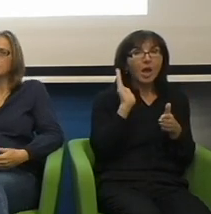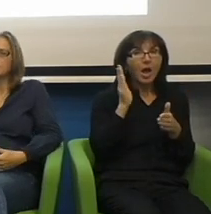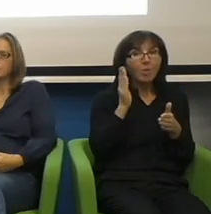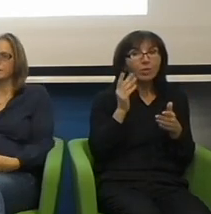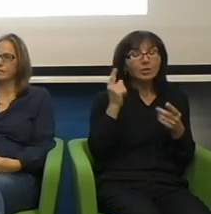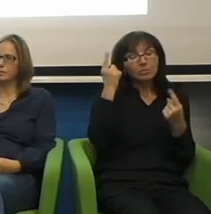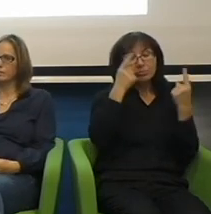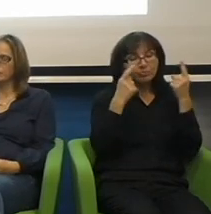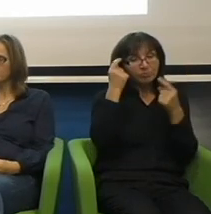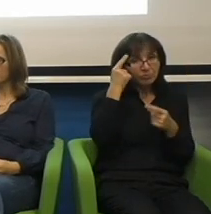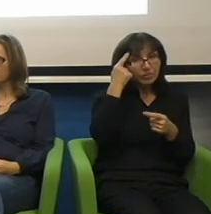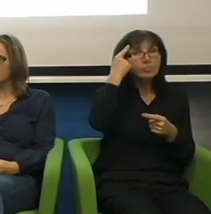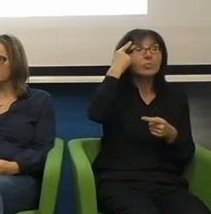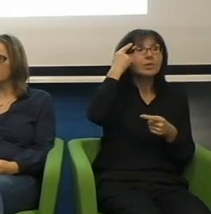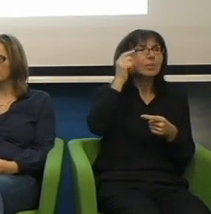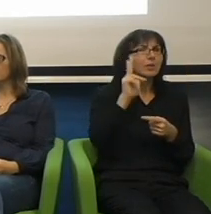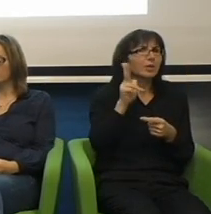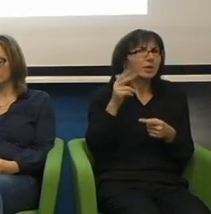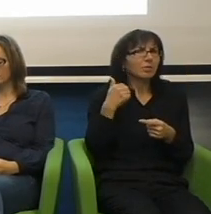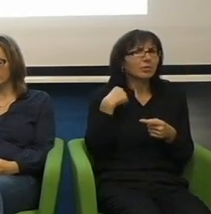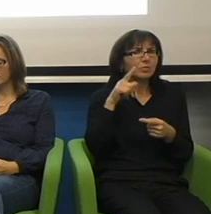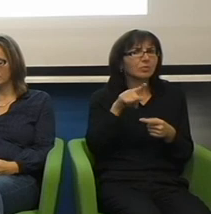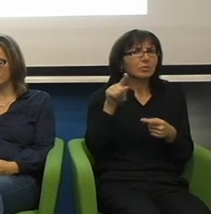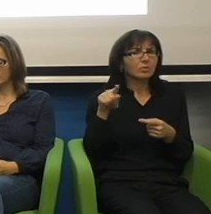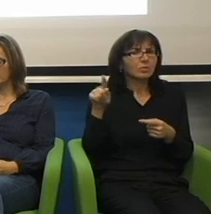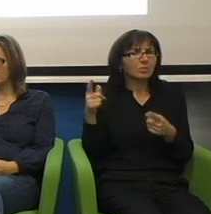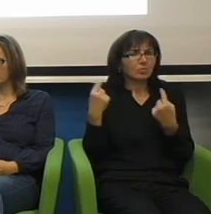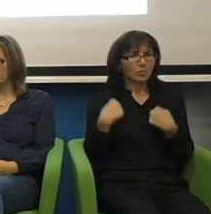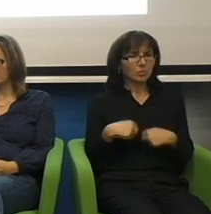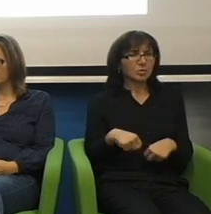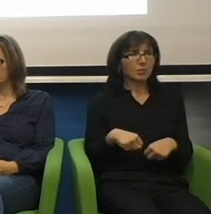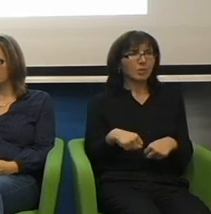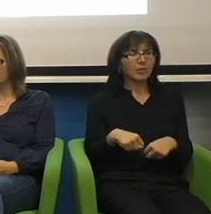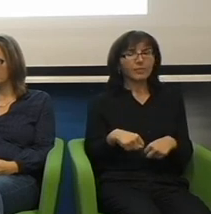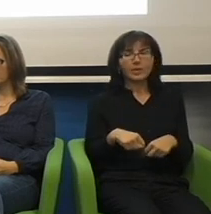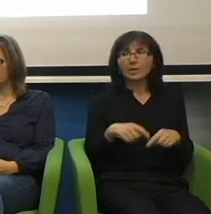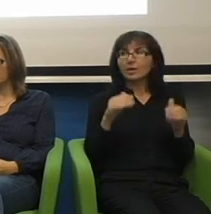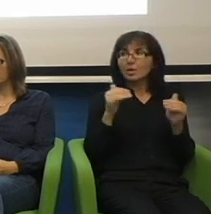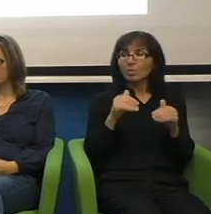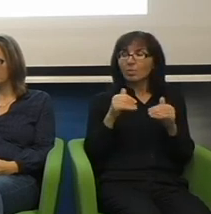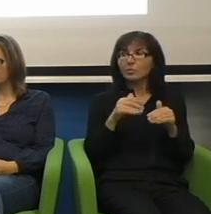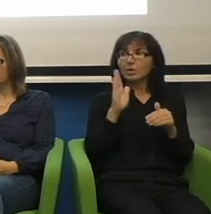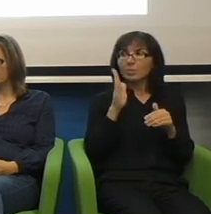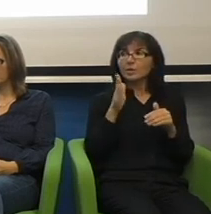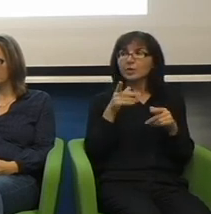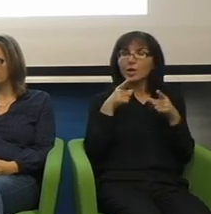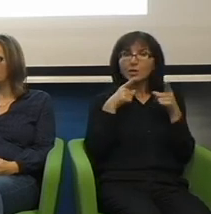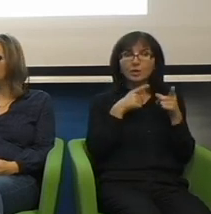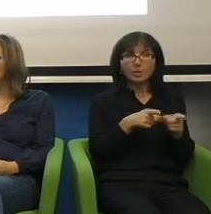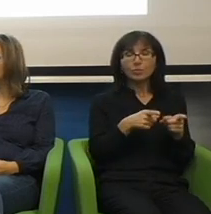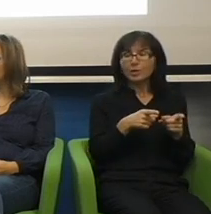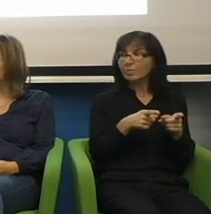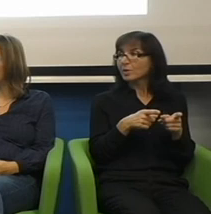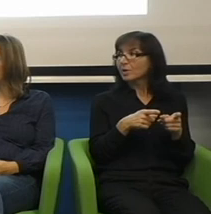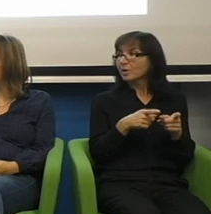nie zastanawiając się, a kim był tam ten czy tamta. Ale może to jednak może być jakimś drogowskazem, jakimś punktem.